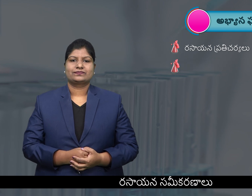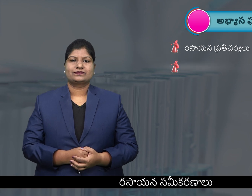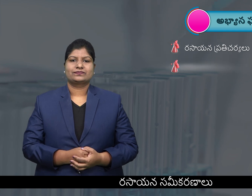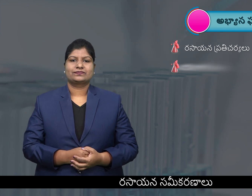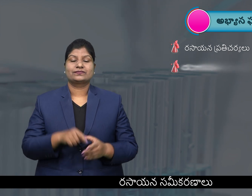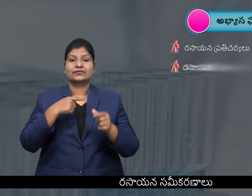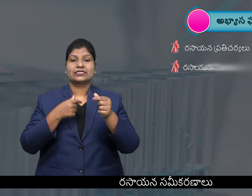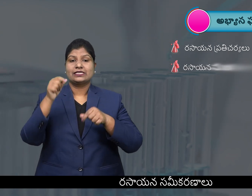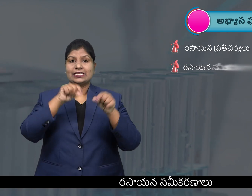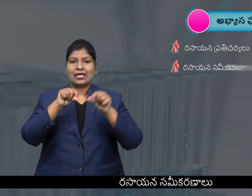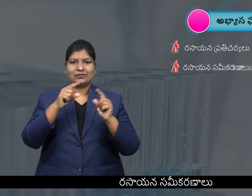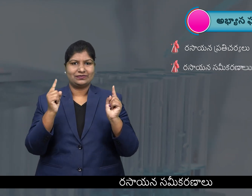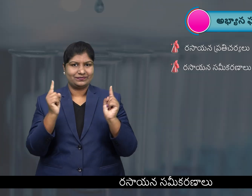రసాయన సమీకరణాలు,